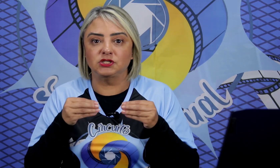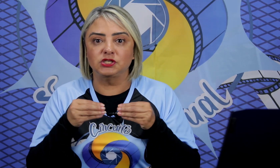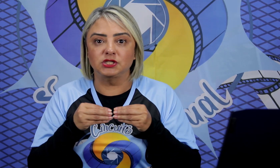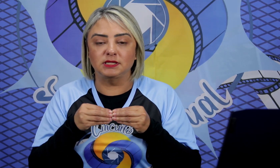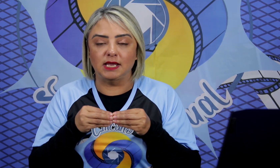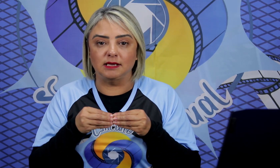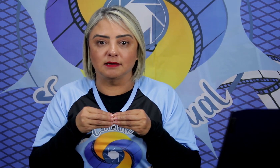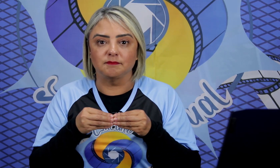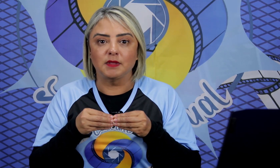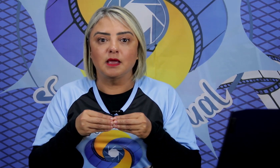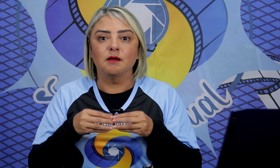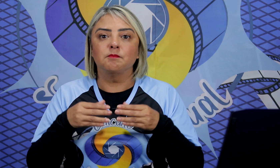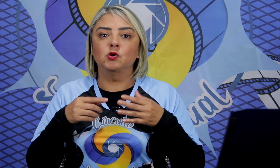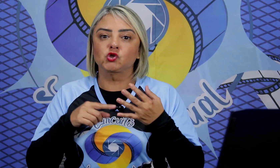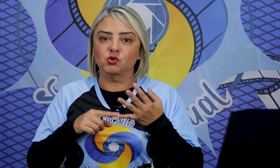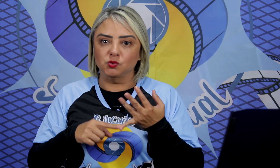gente tenha postura,